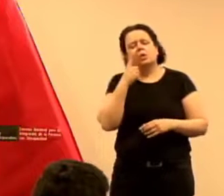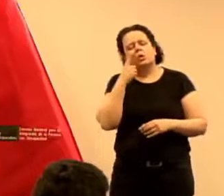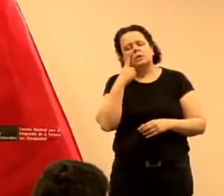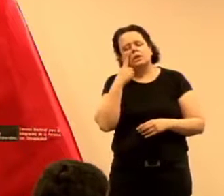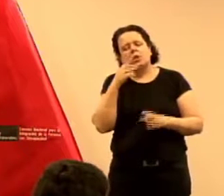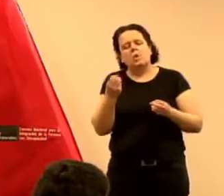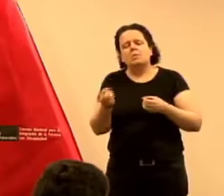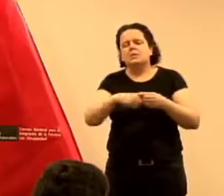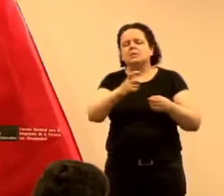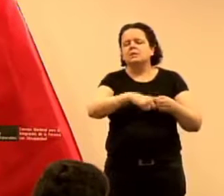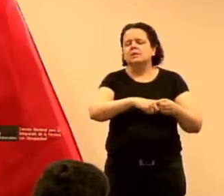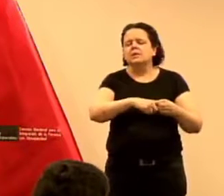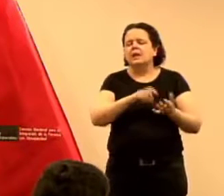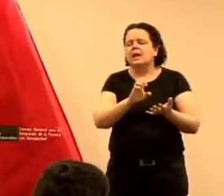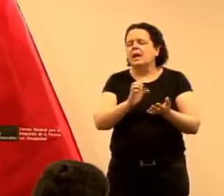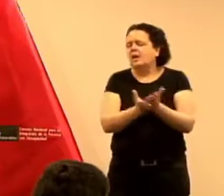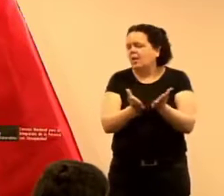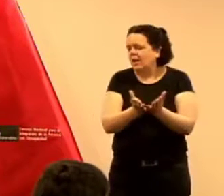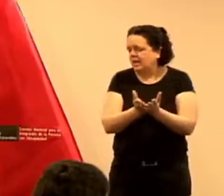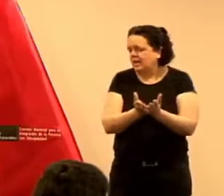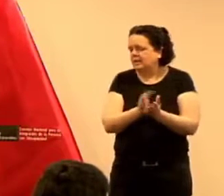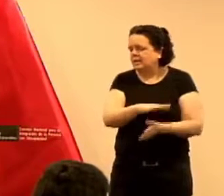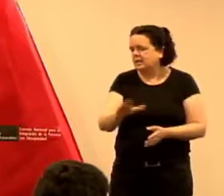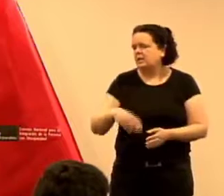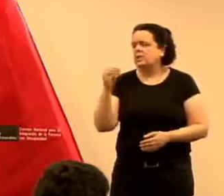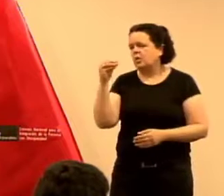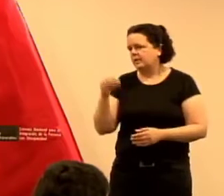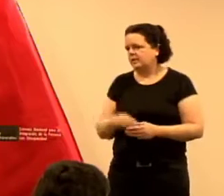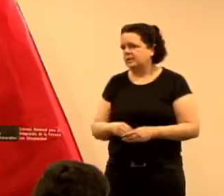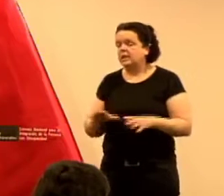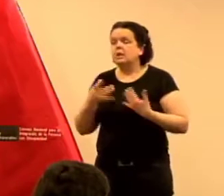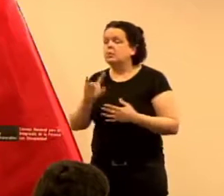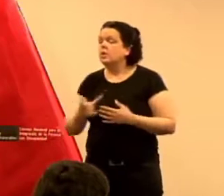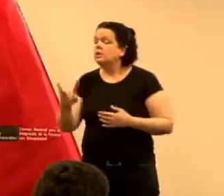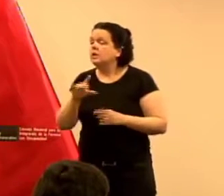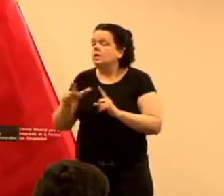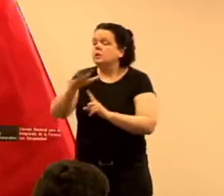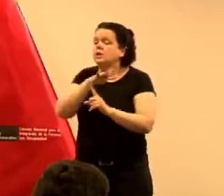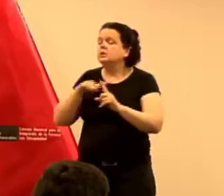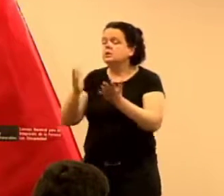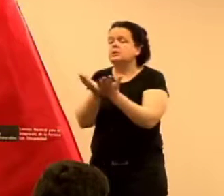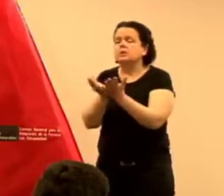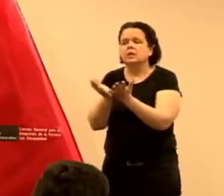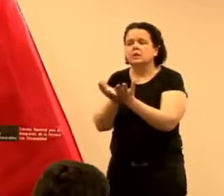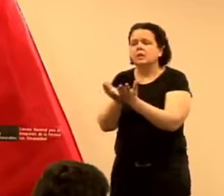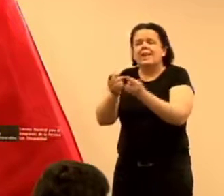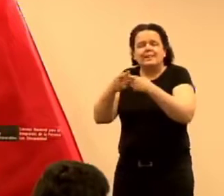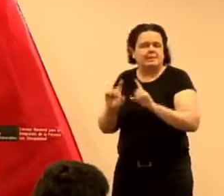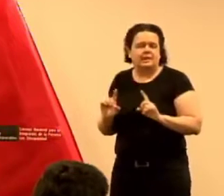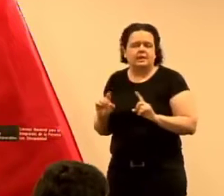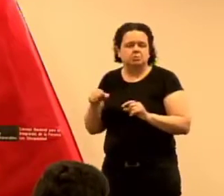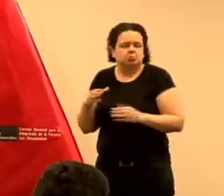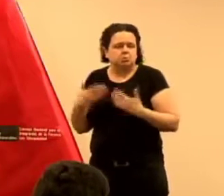participación educativa de los niños, niñas y adolescentes. Se puede usar en contextos escolares